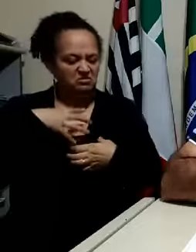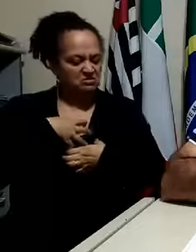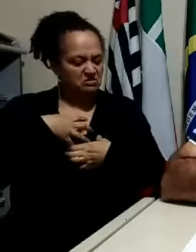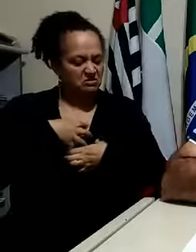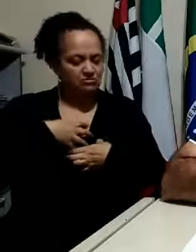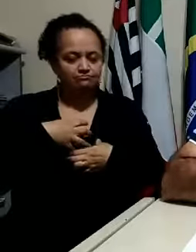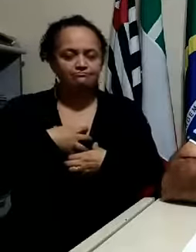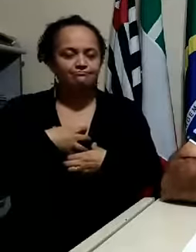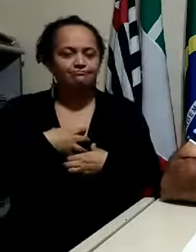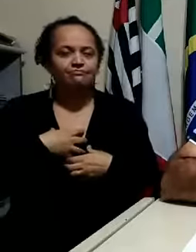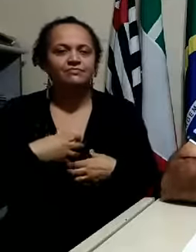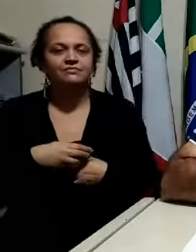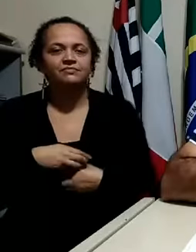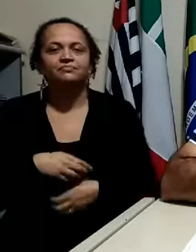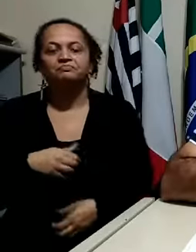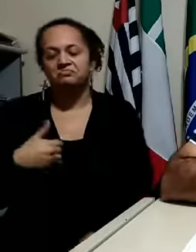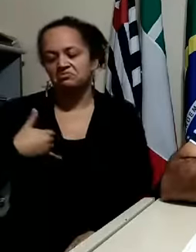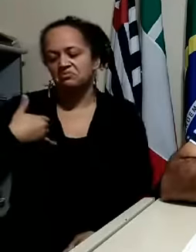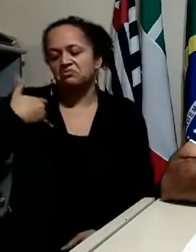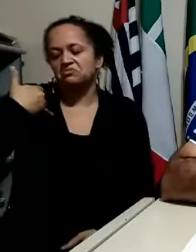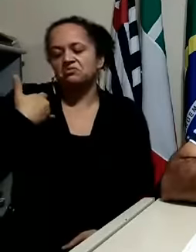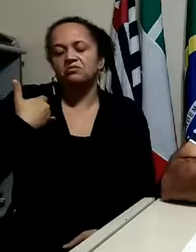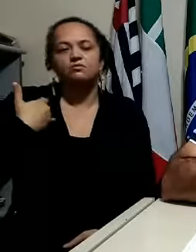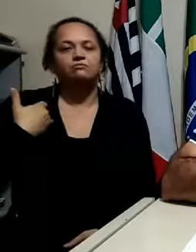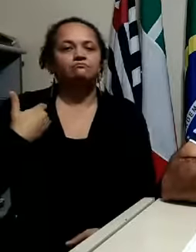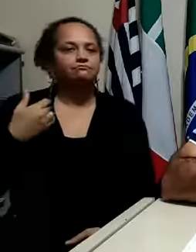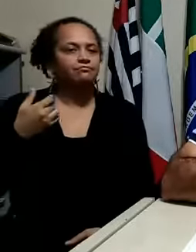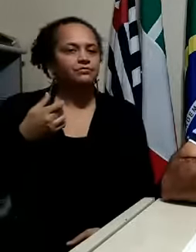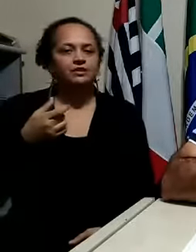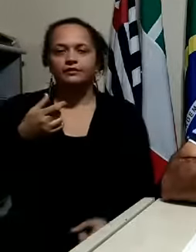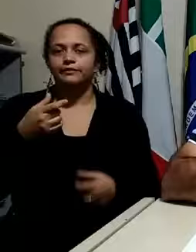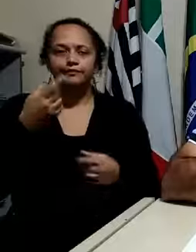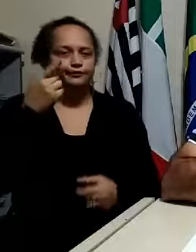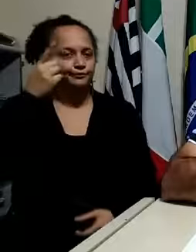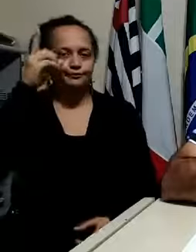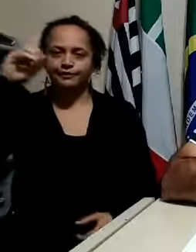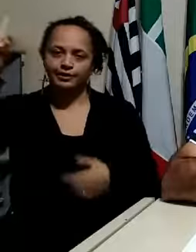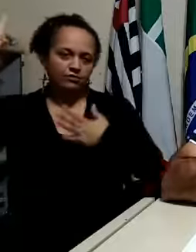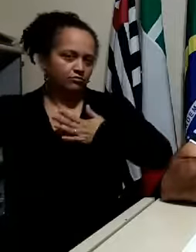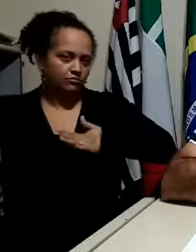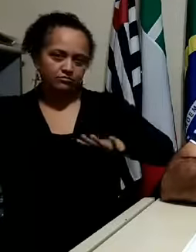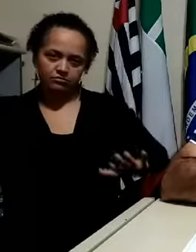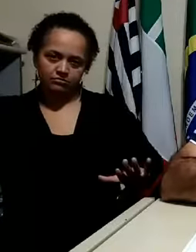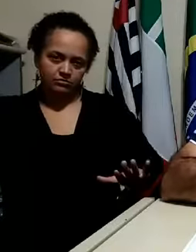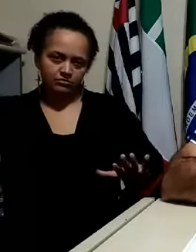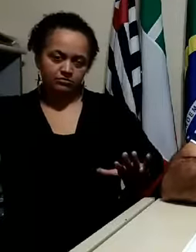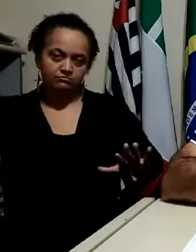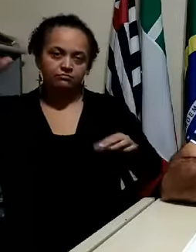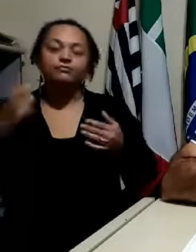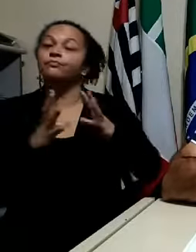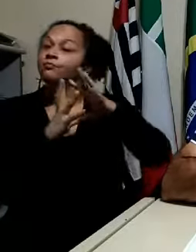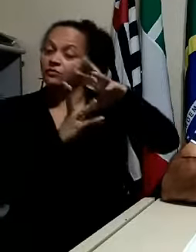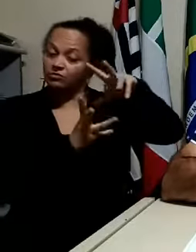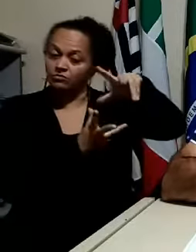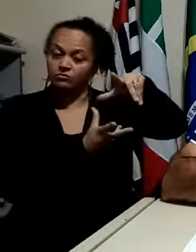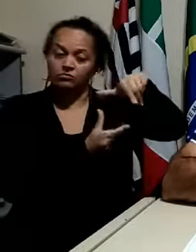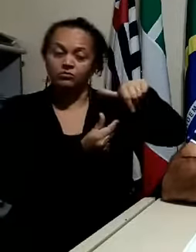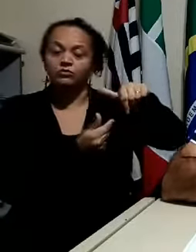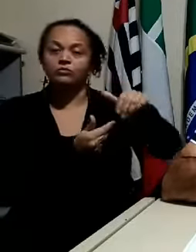Pai, mas procede do mundo. Ora, o mundo passa, bem como a sua